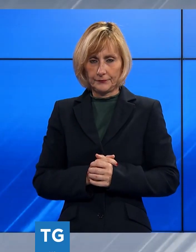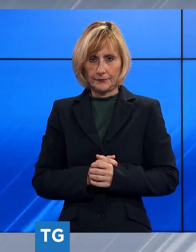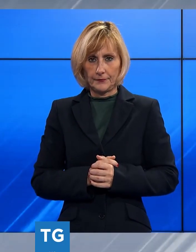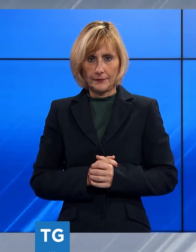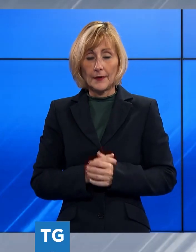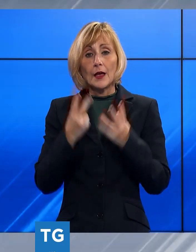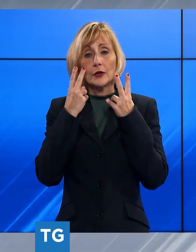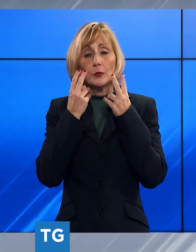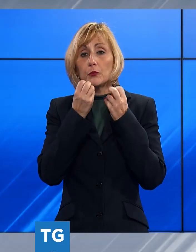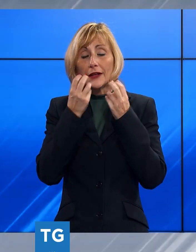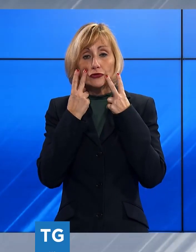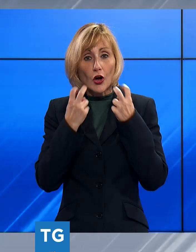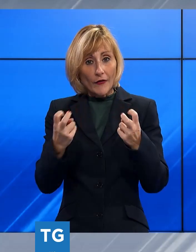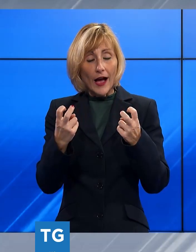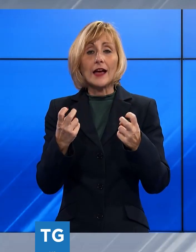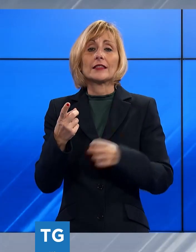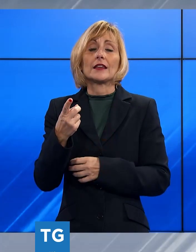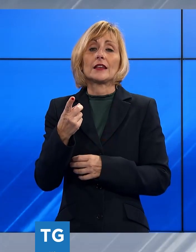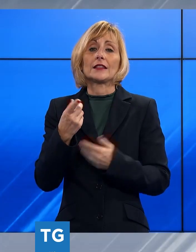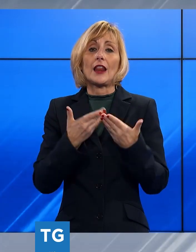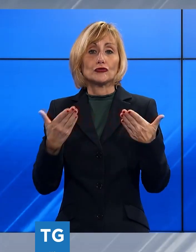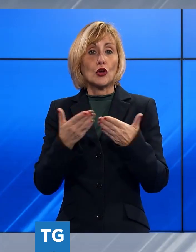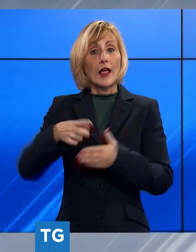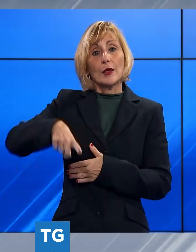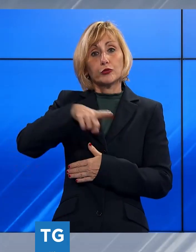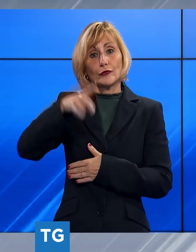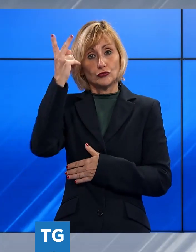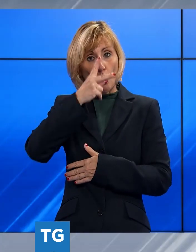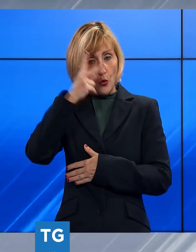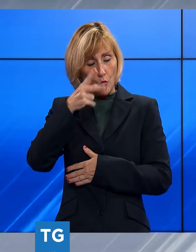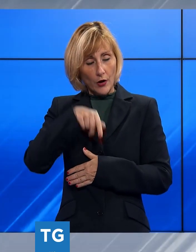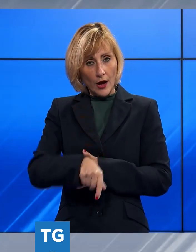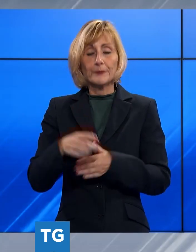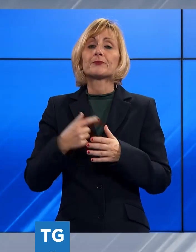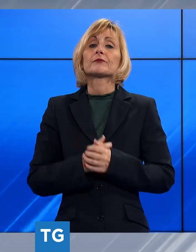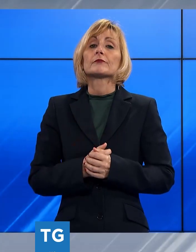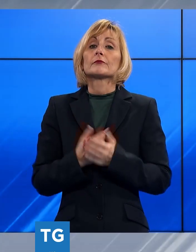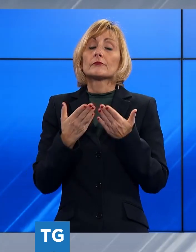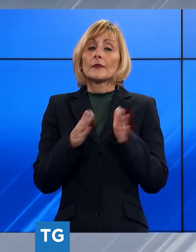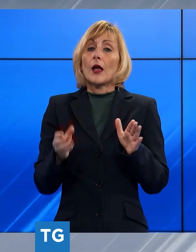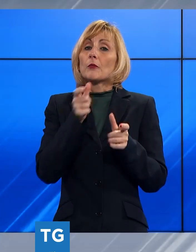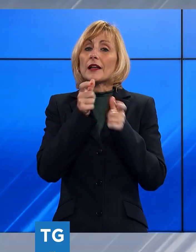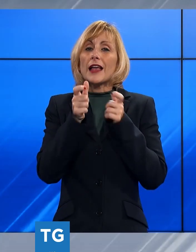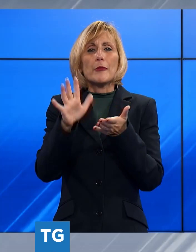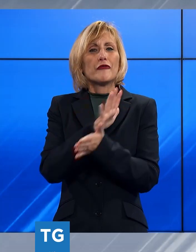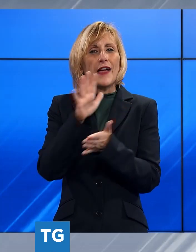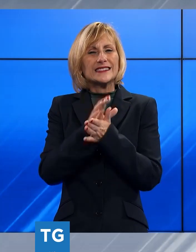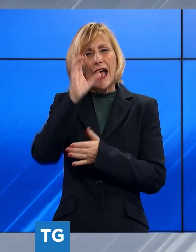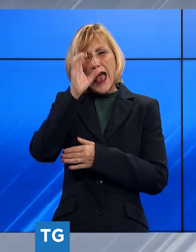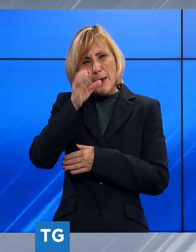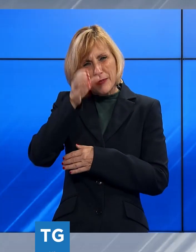la trovate al TG Noi della provincia di Lucca in apertura parliamo dell'epifania ortodossa una festa